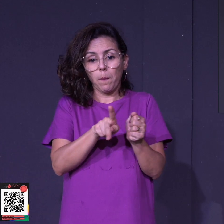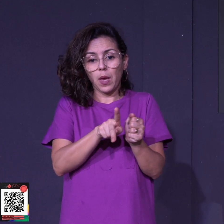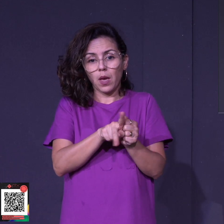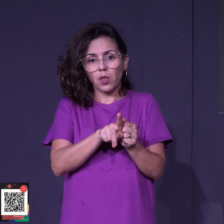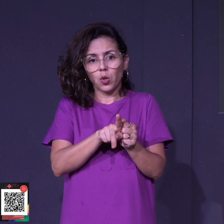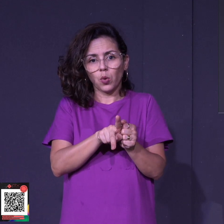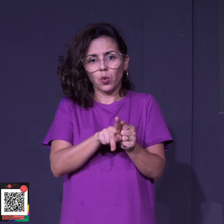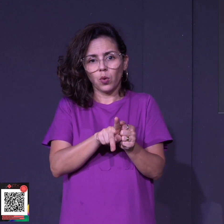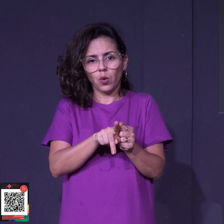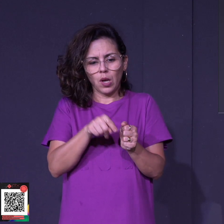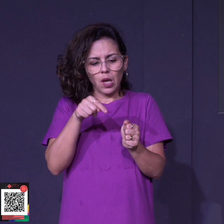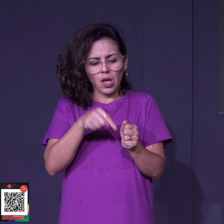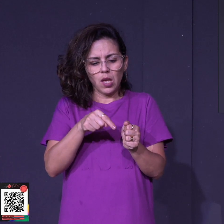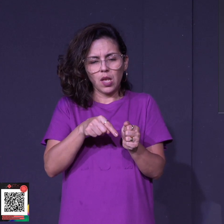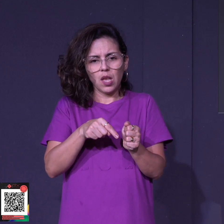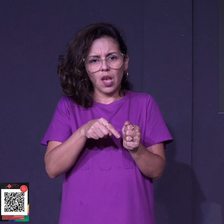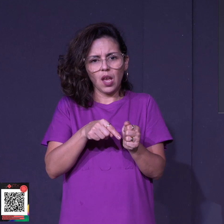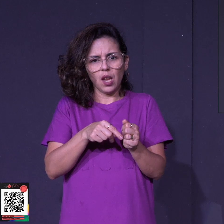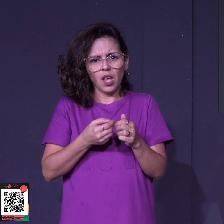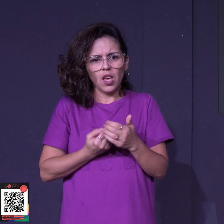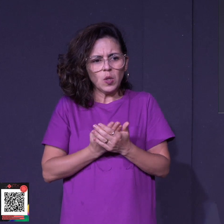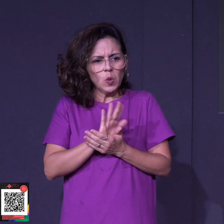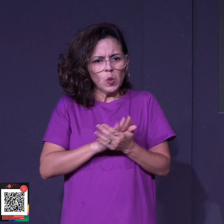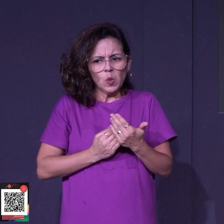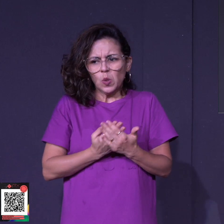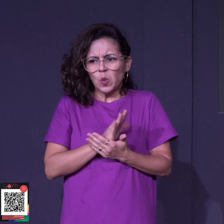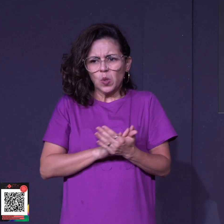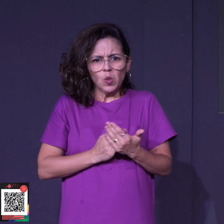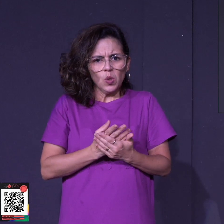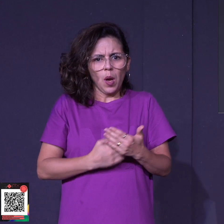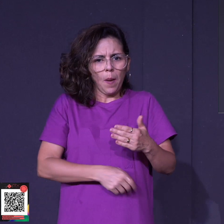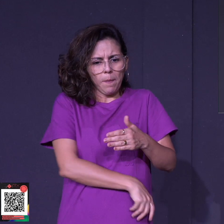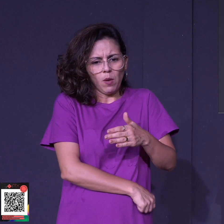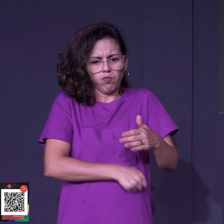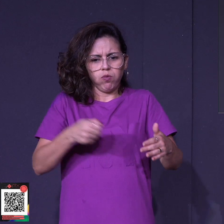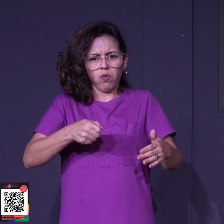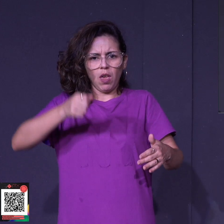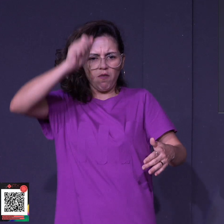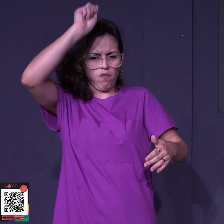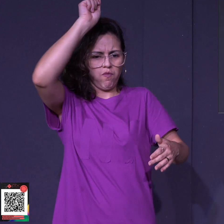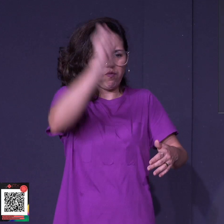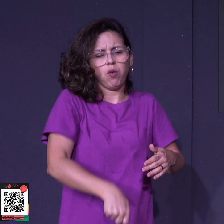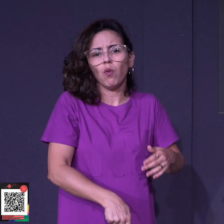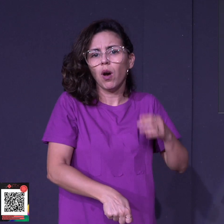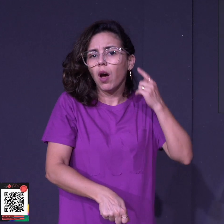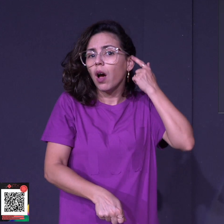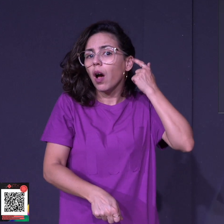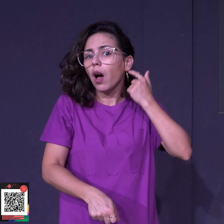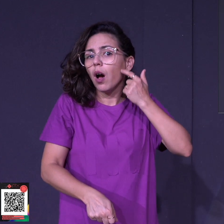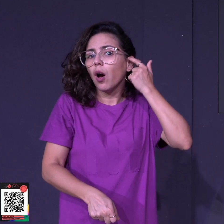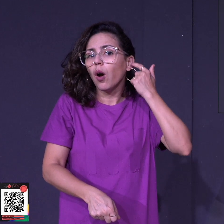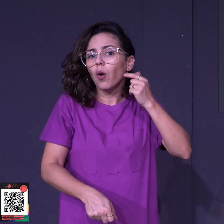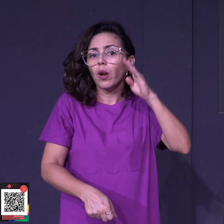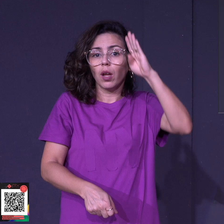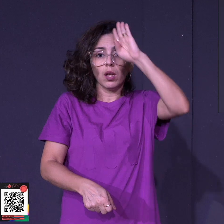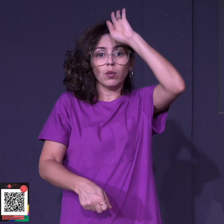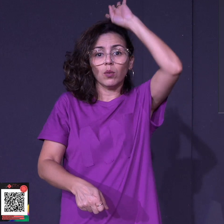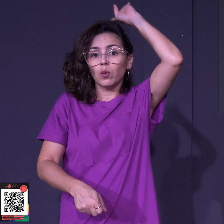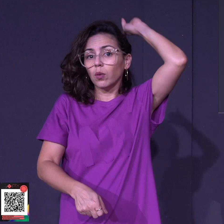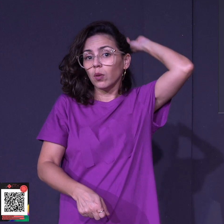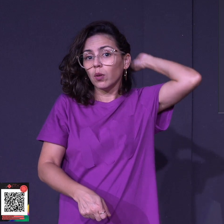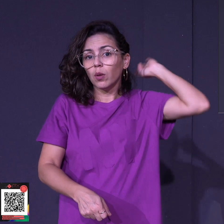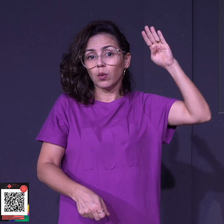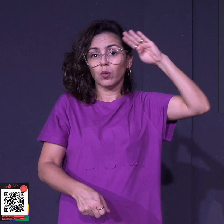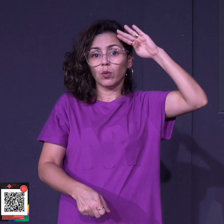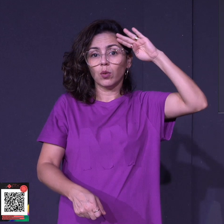Pedro agiu exatamente. Qual foi a palavra de Jesus para ele? Quem está falando é o Deus de toda a terra, irmão.